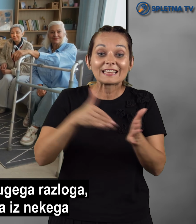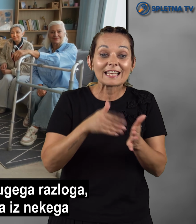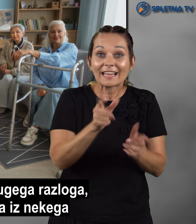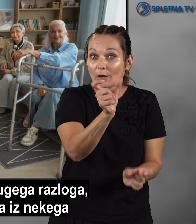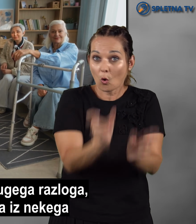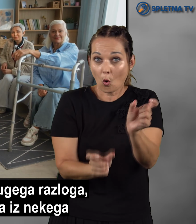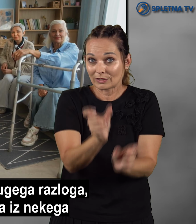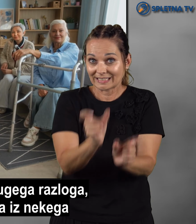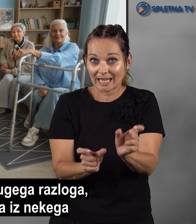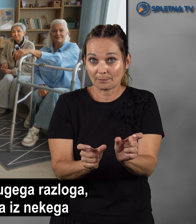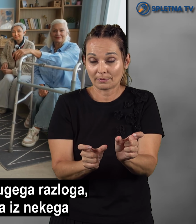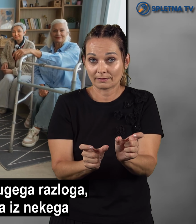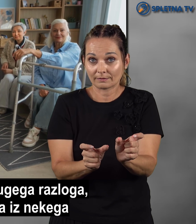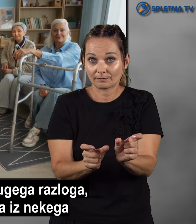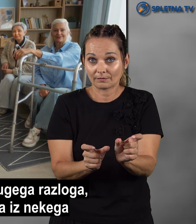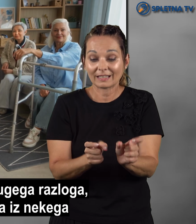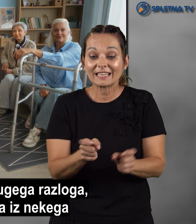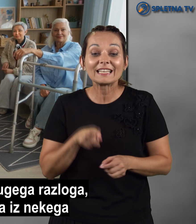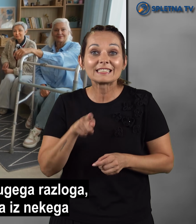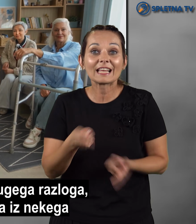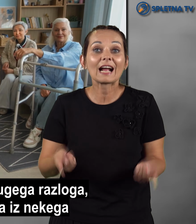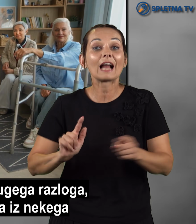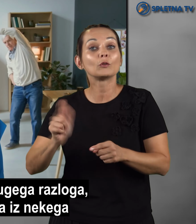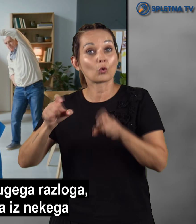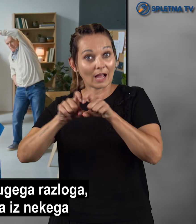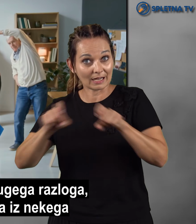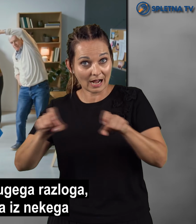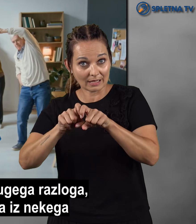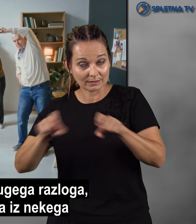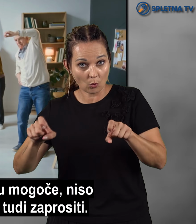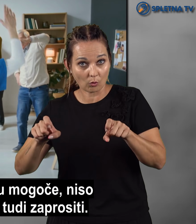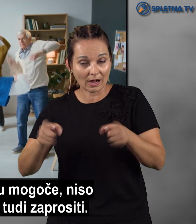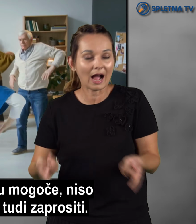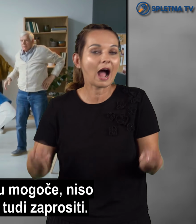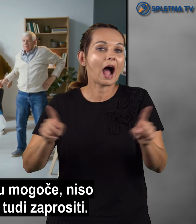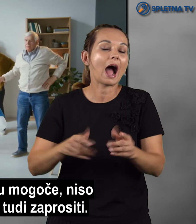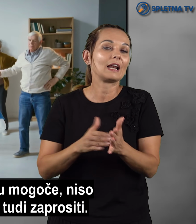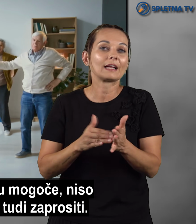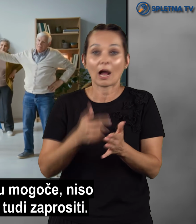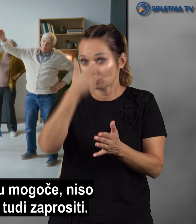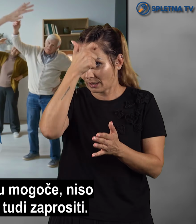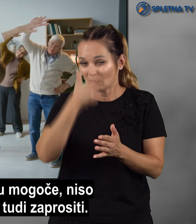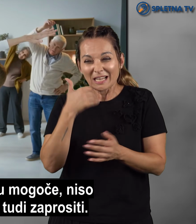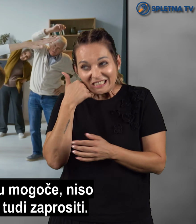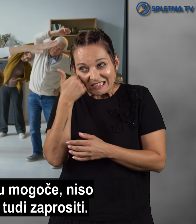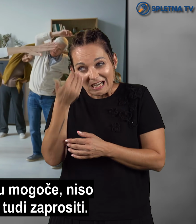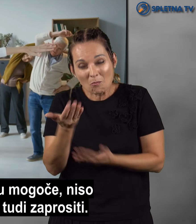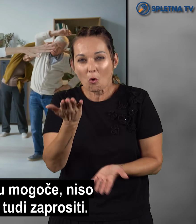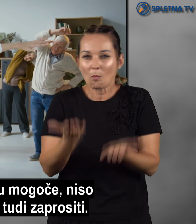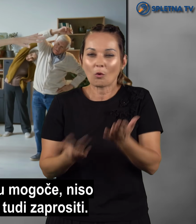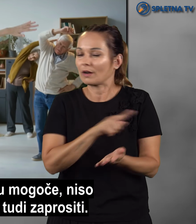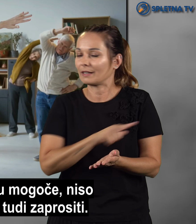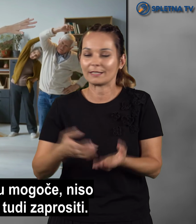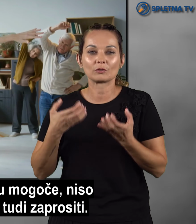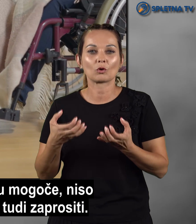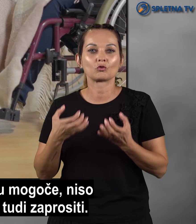takšnih, ki iz tega ali drugega razloga, predvsem pa z nekega osebnega sramu mogoče,